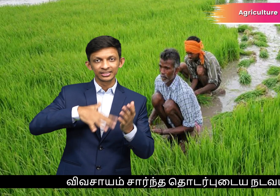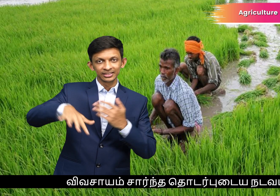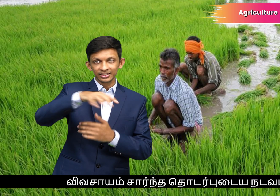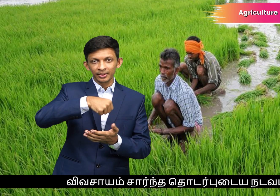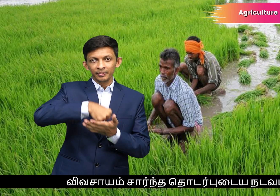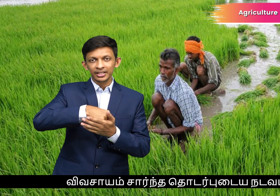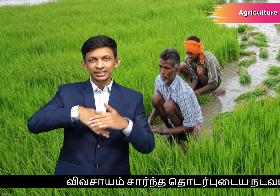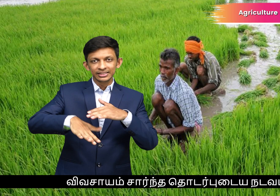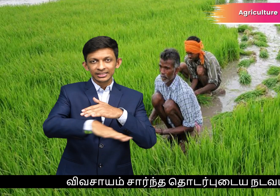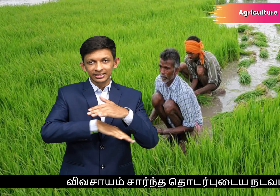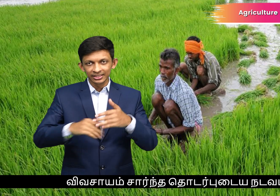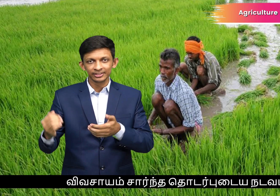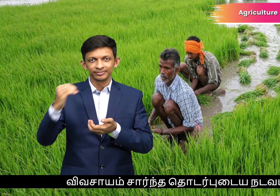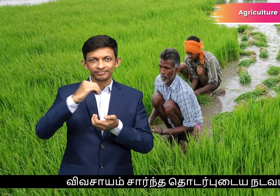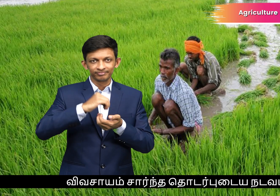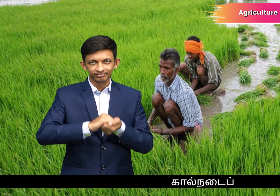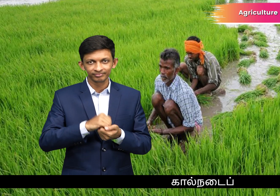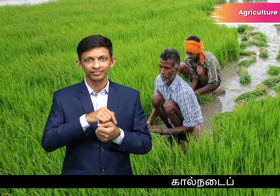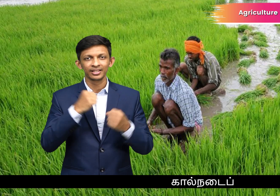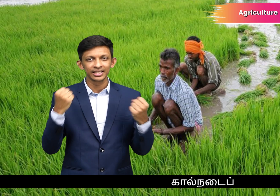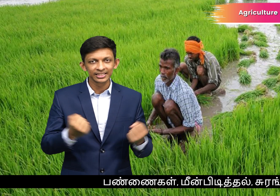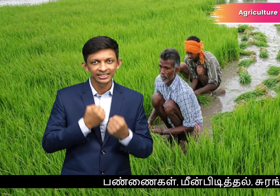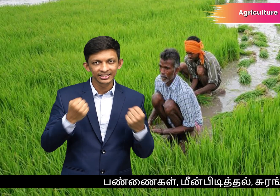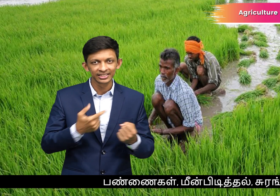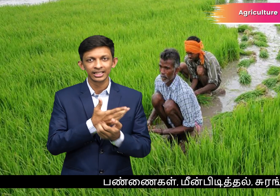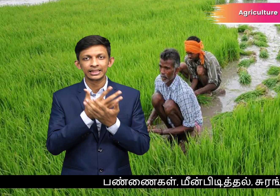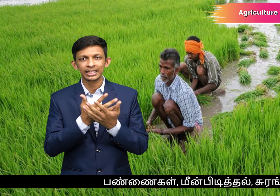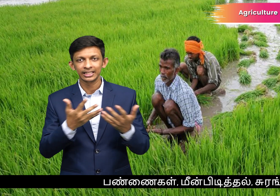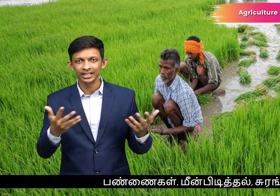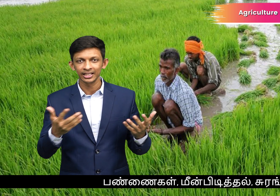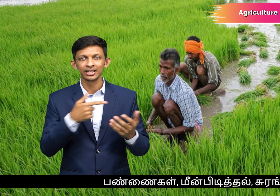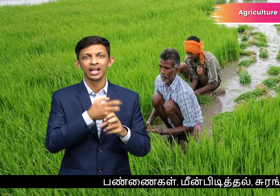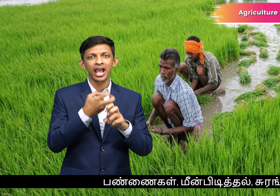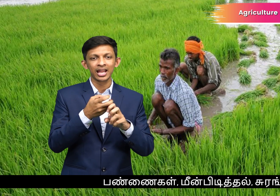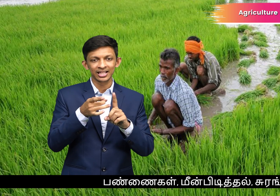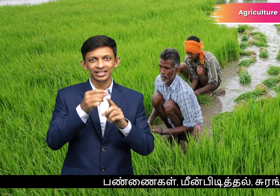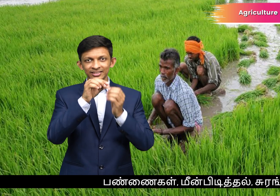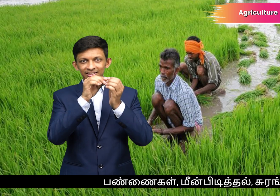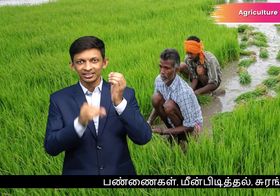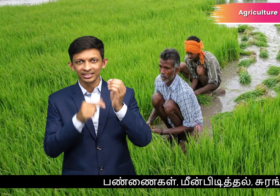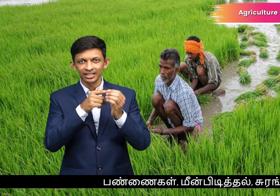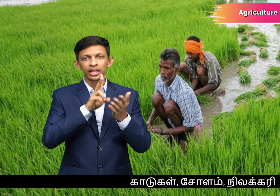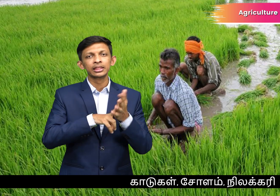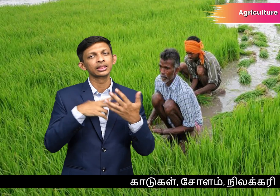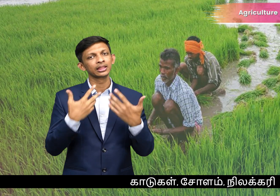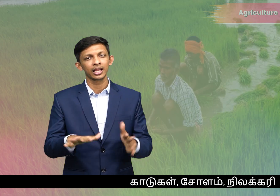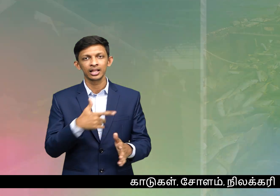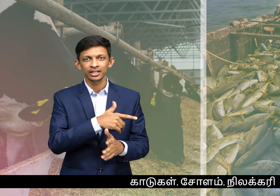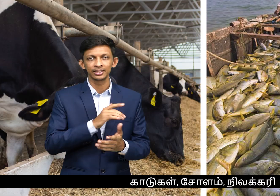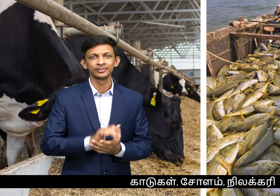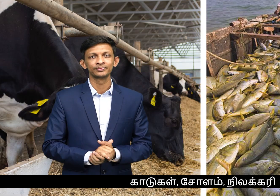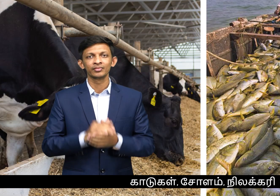விவசாயம் சார்ந்த தொடர்புடைய பணிகள் கால்நடை பண்ணைகள், மீன்பிடித்தல், சுரங்கம்,